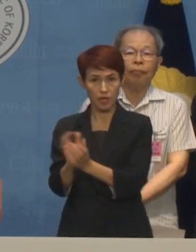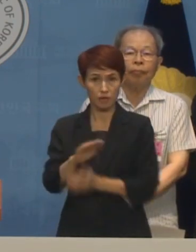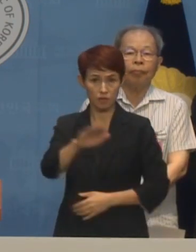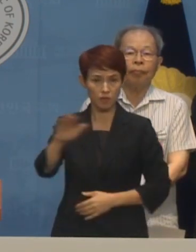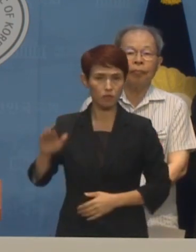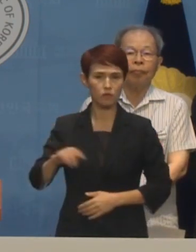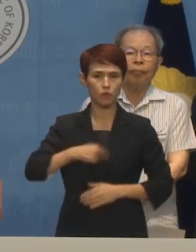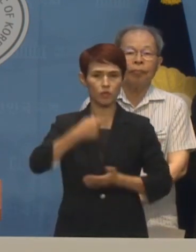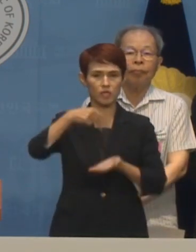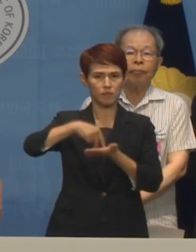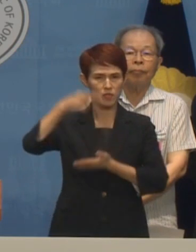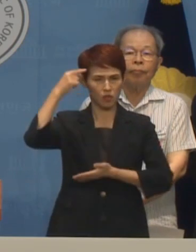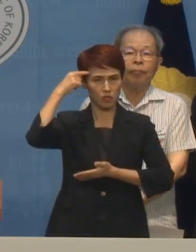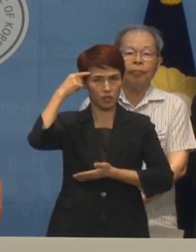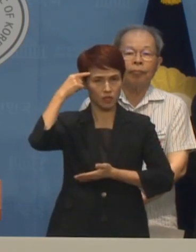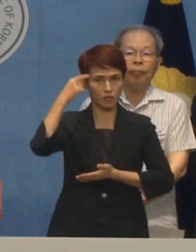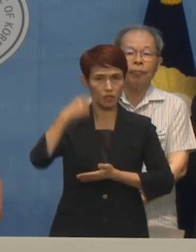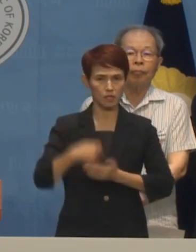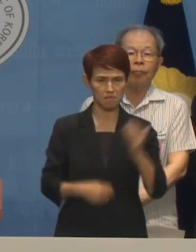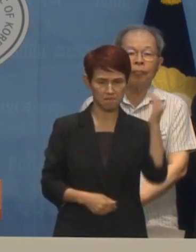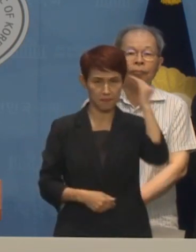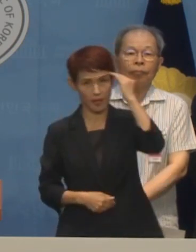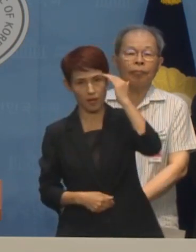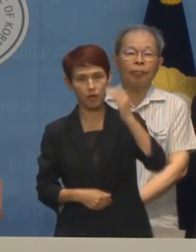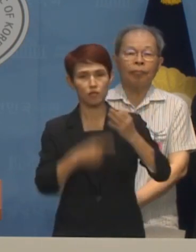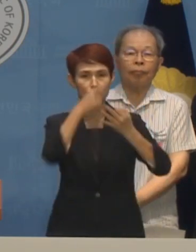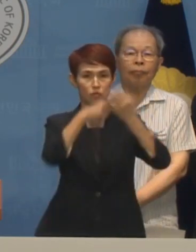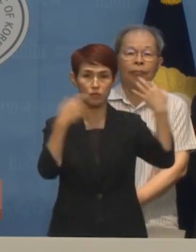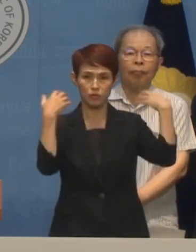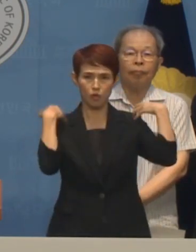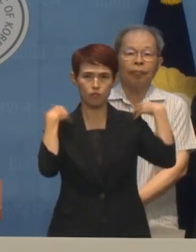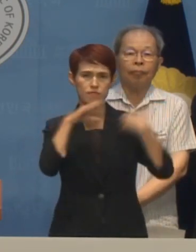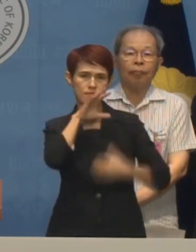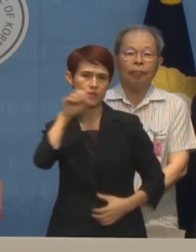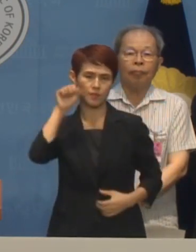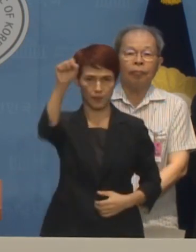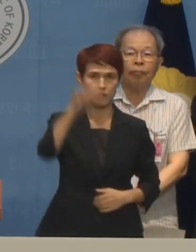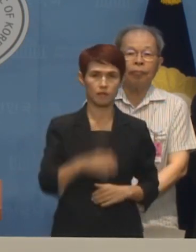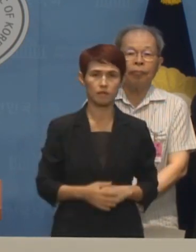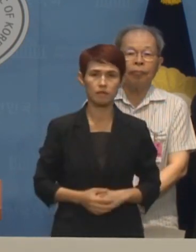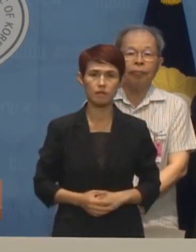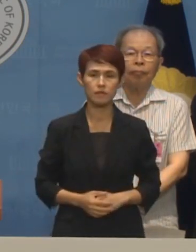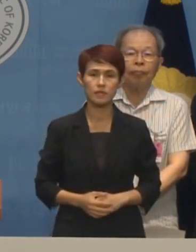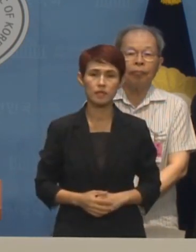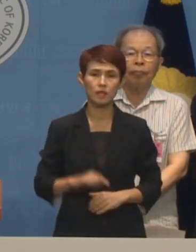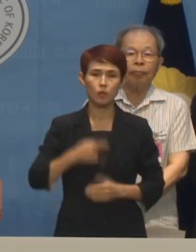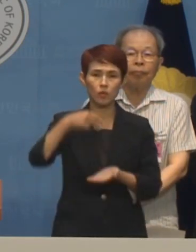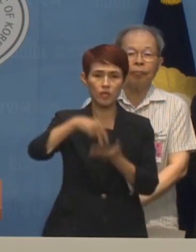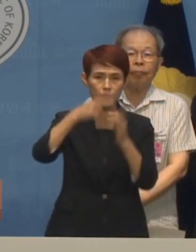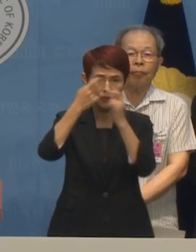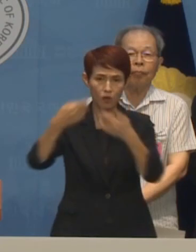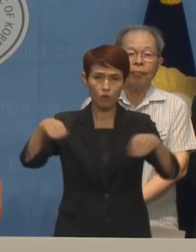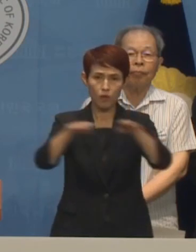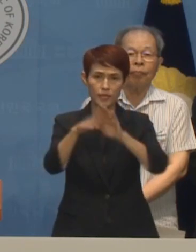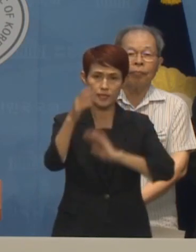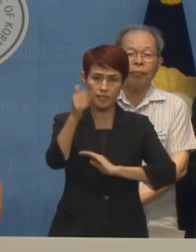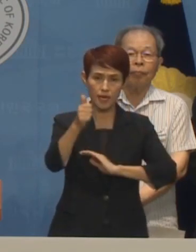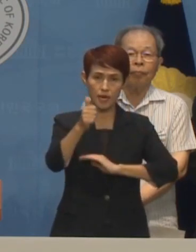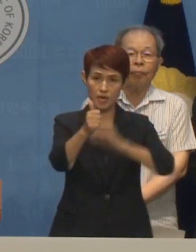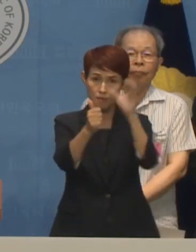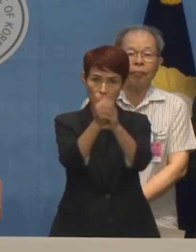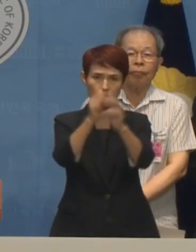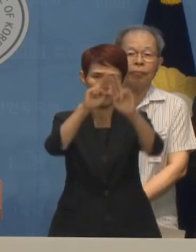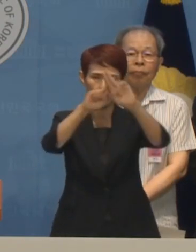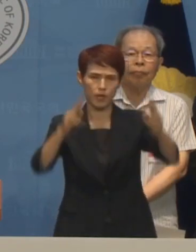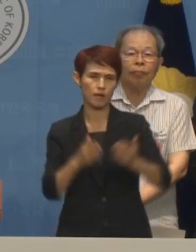독립정신을 훼손하는 윤석열 정부를 강력하게 비판하며 즉시 독립기념관장 임명 철회를